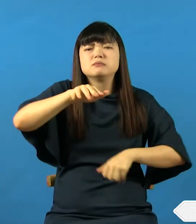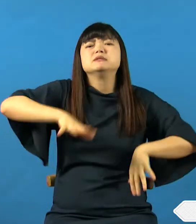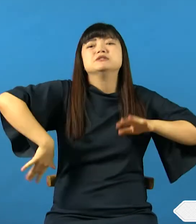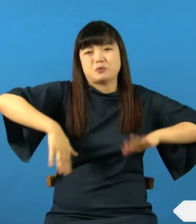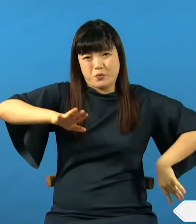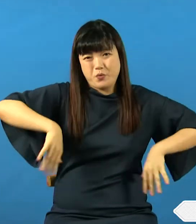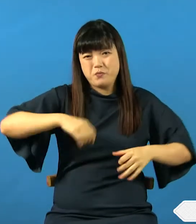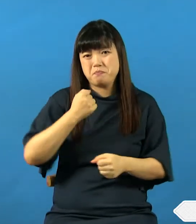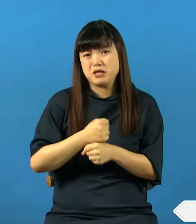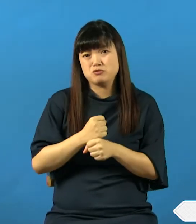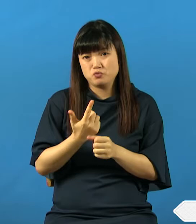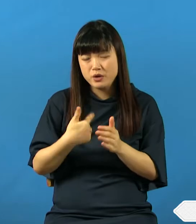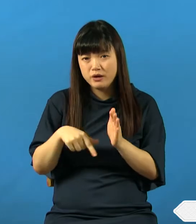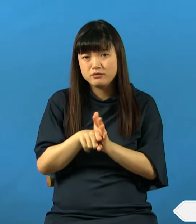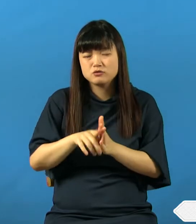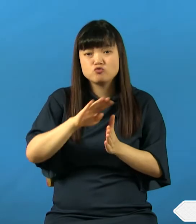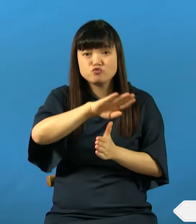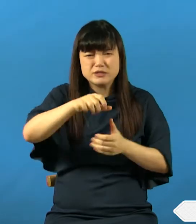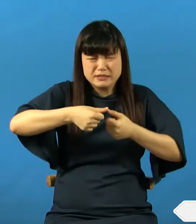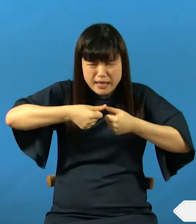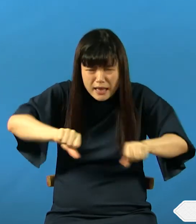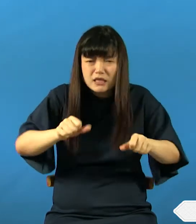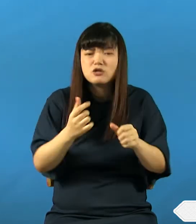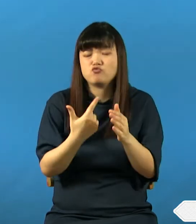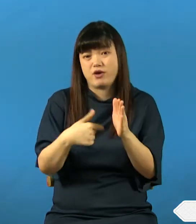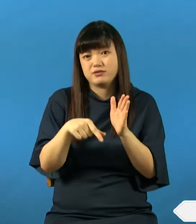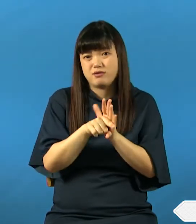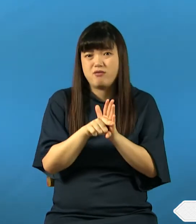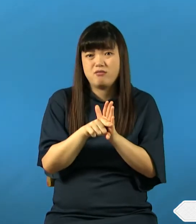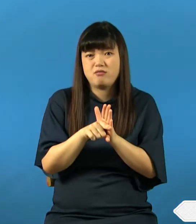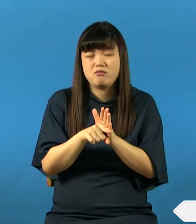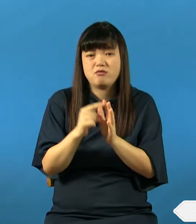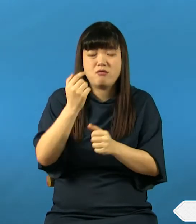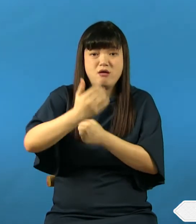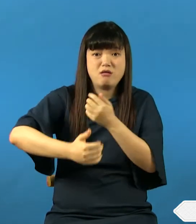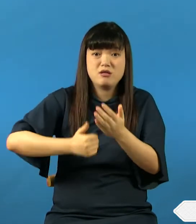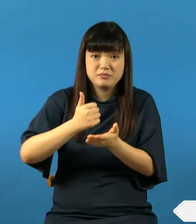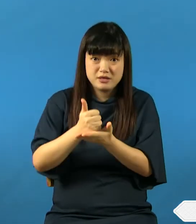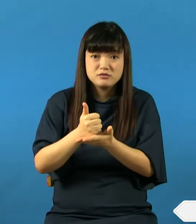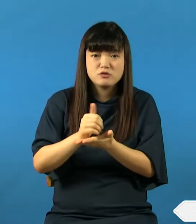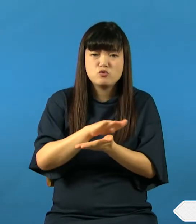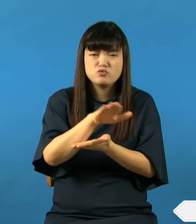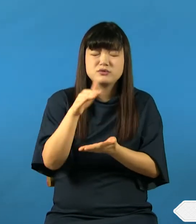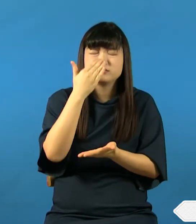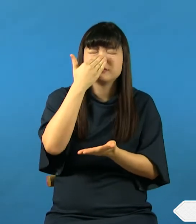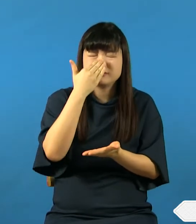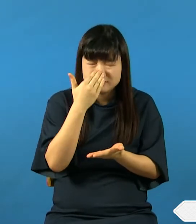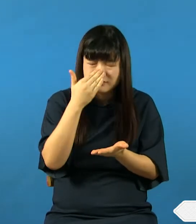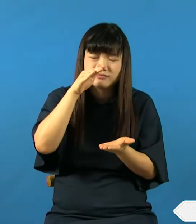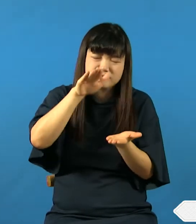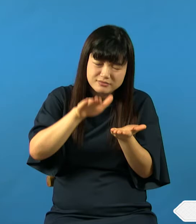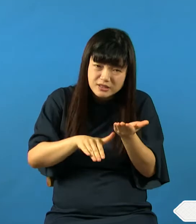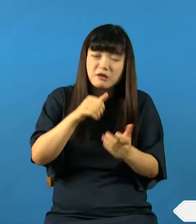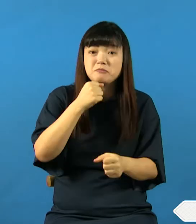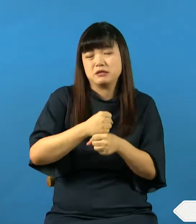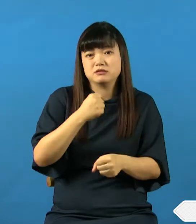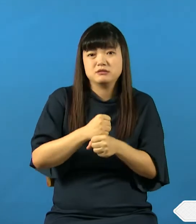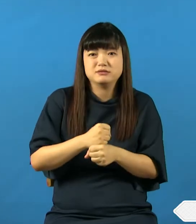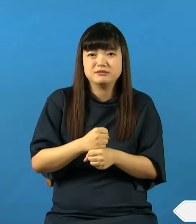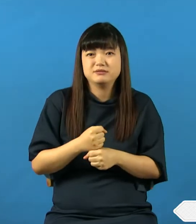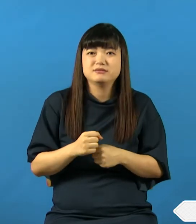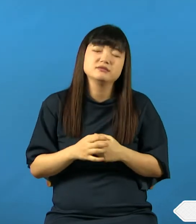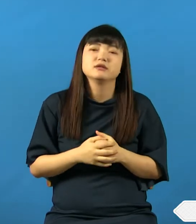그래서 우리를 빈손 만드시기 위해서, 우리를 깨트리기 위해서 하나님께서 우리를 낮추시는